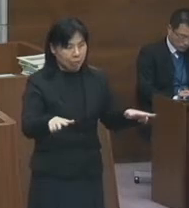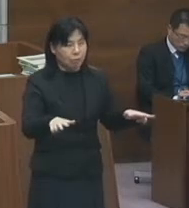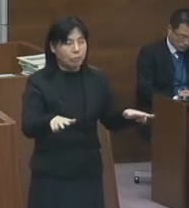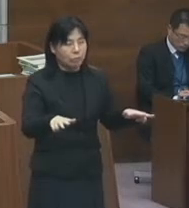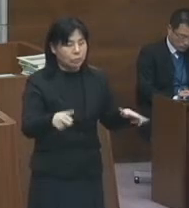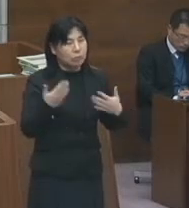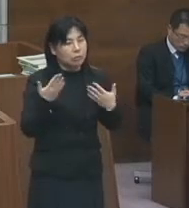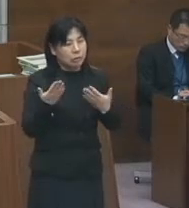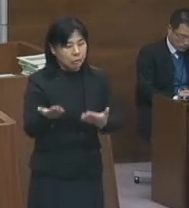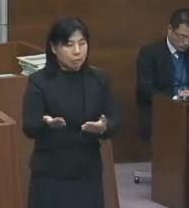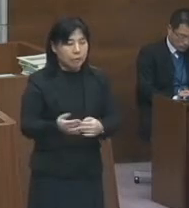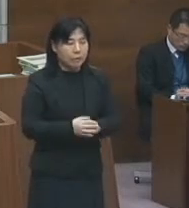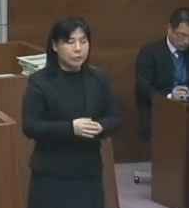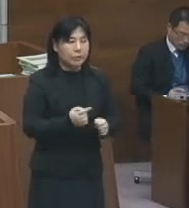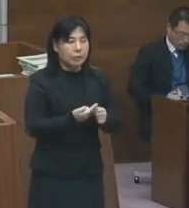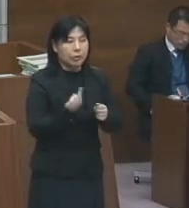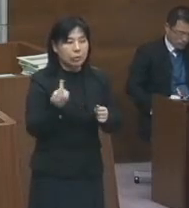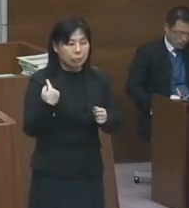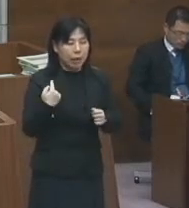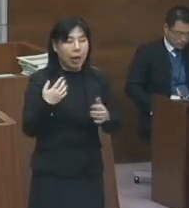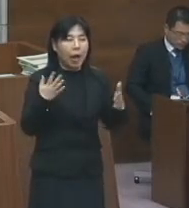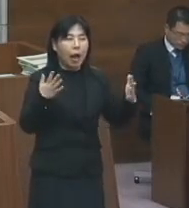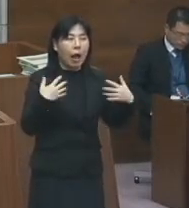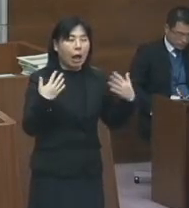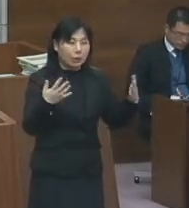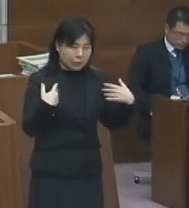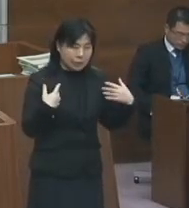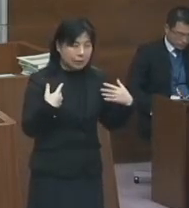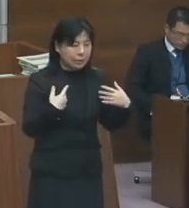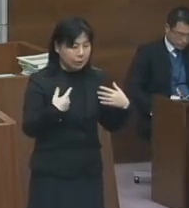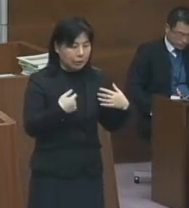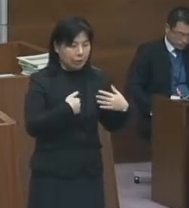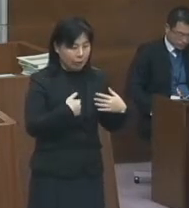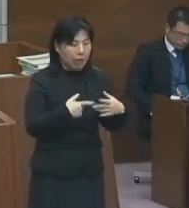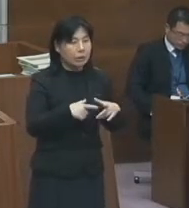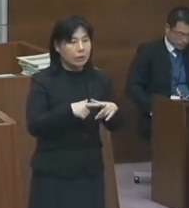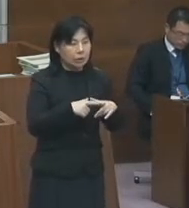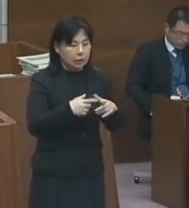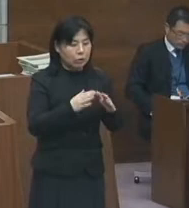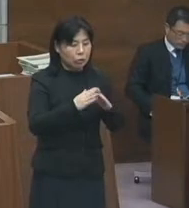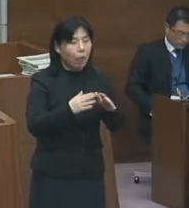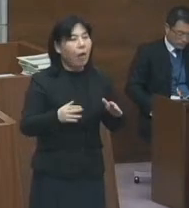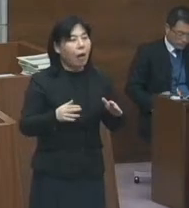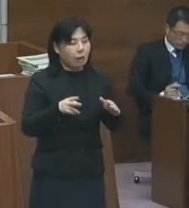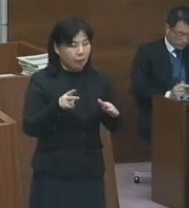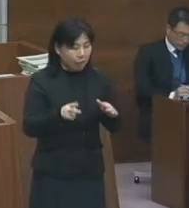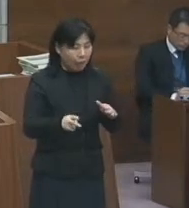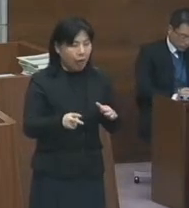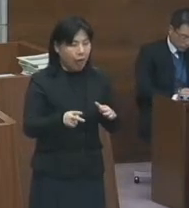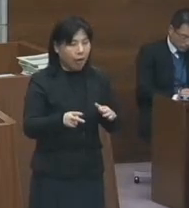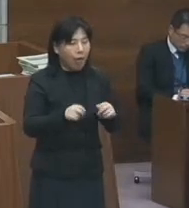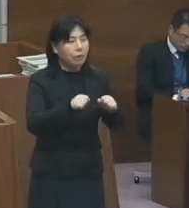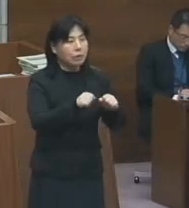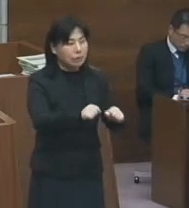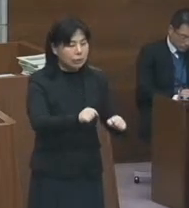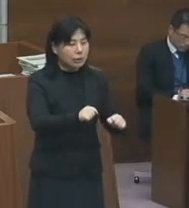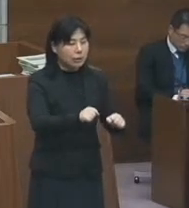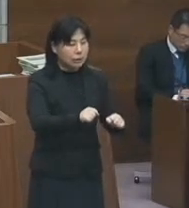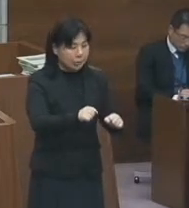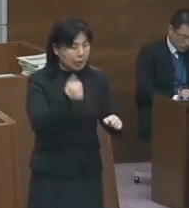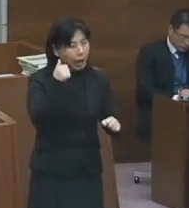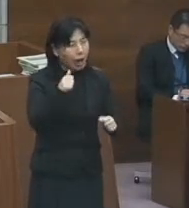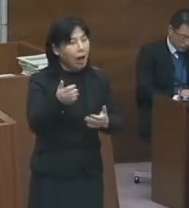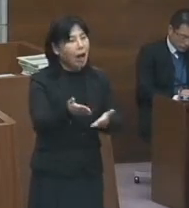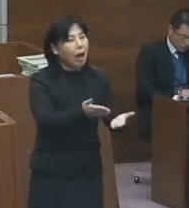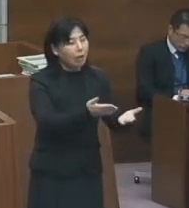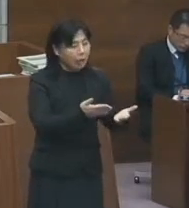。昨年秋に私たち日本共産党議員団が実施した市民アンケートには、たくさんの方々